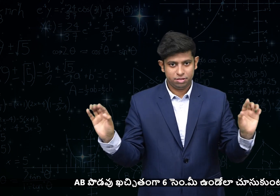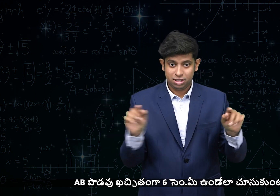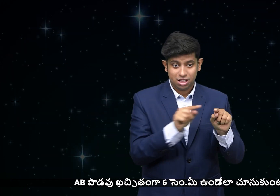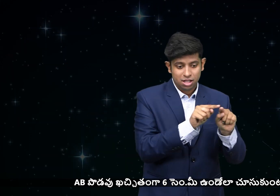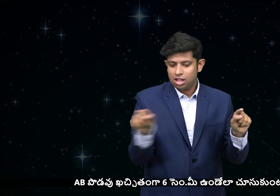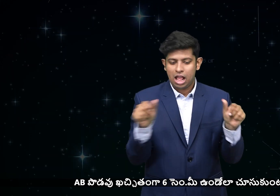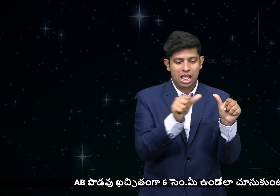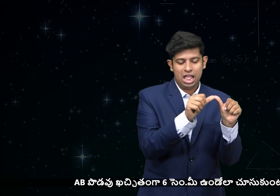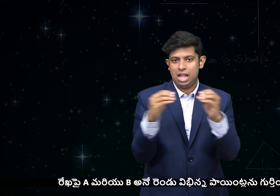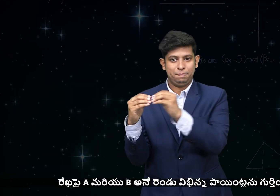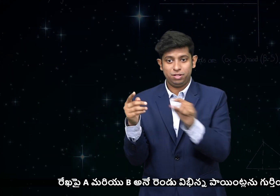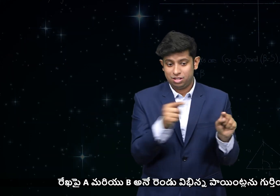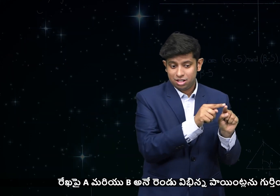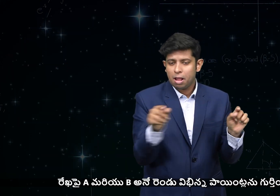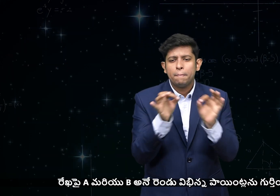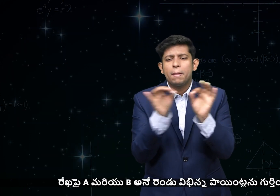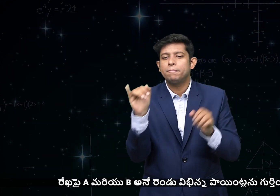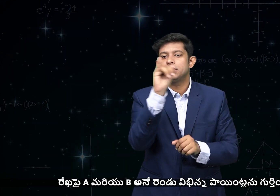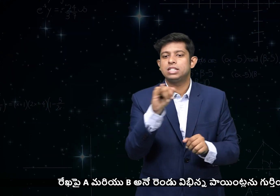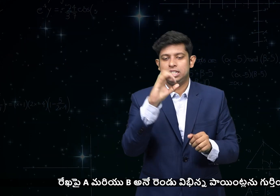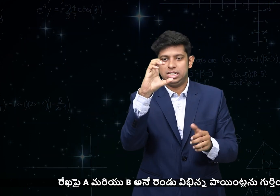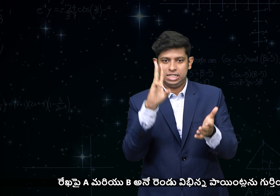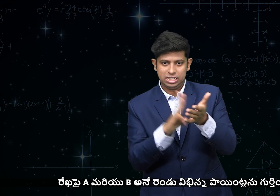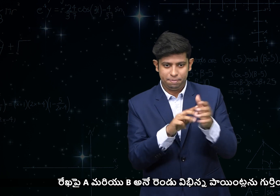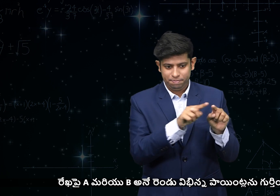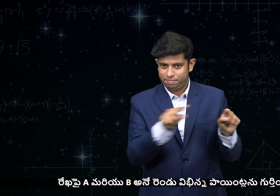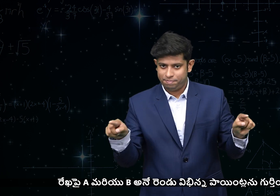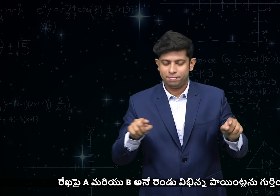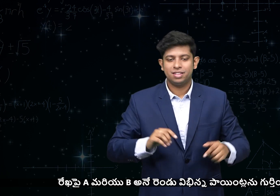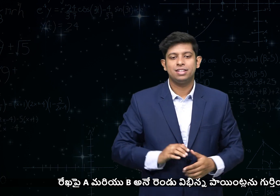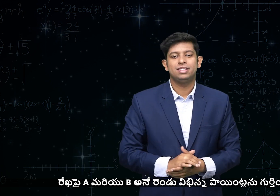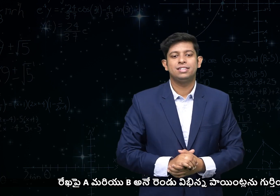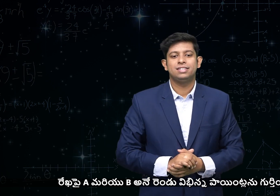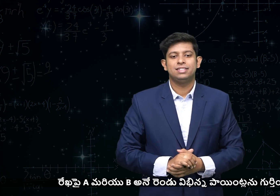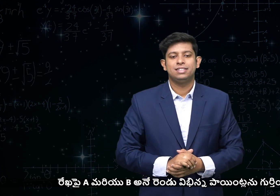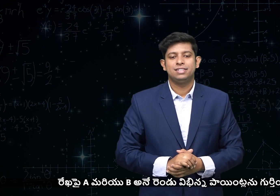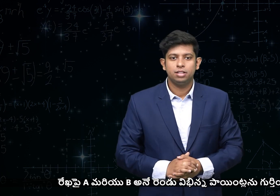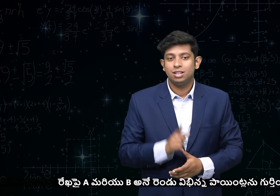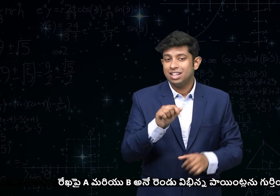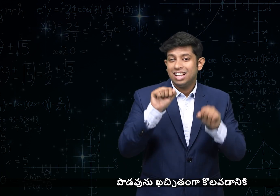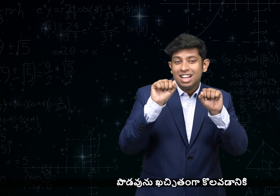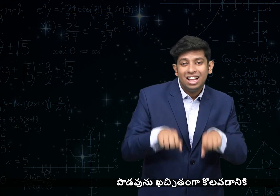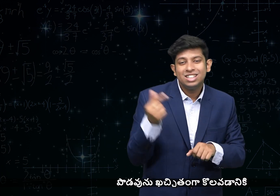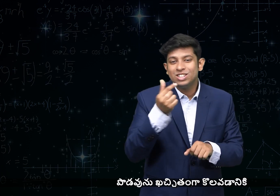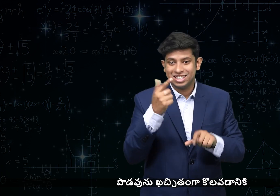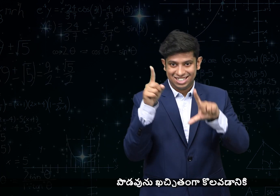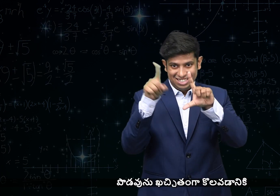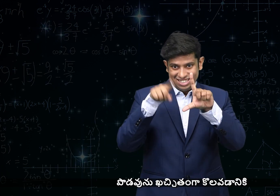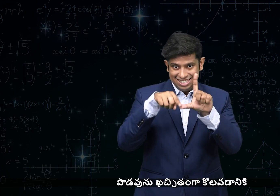ఉండేలా చూసుకుంటూ రేఖపై A మరియు B అనే రెండు విభిన్న పాయింట్లను గుర్తించండి. పొడవును ఖచ్చితంగా